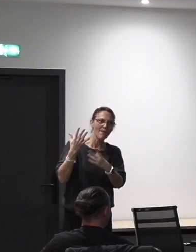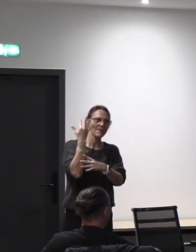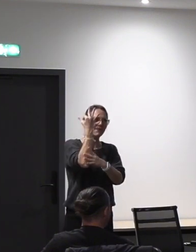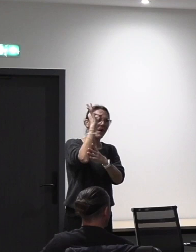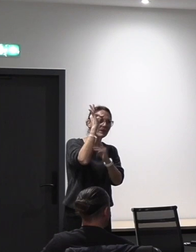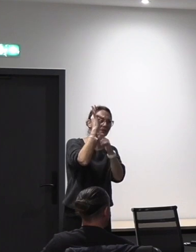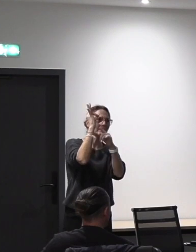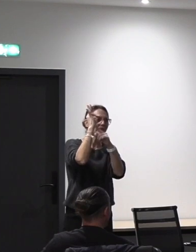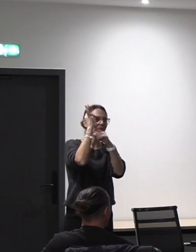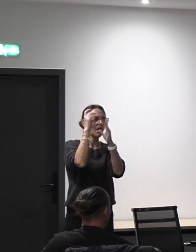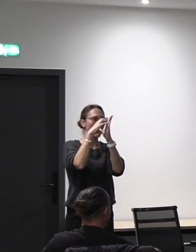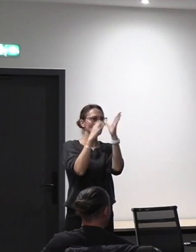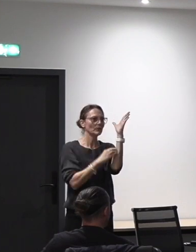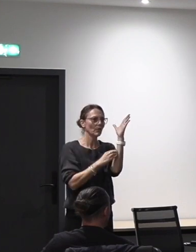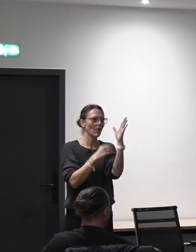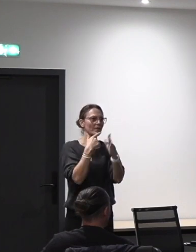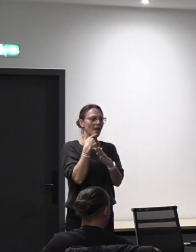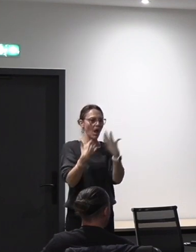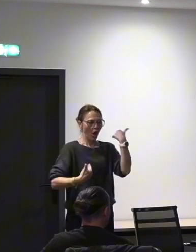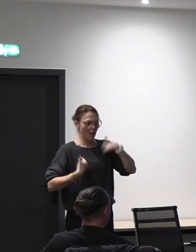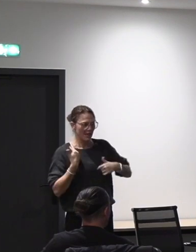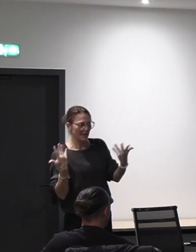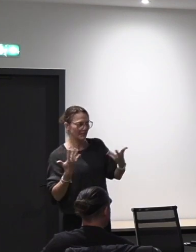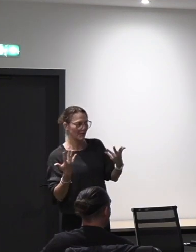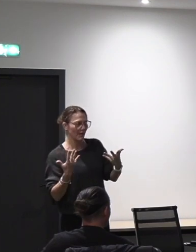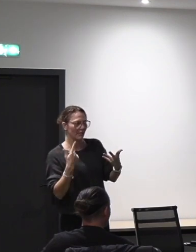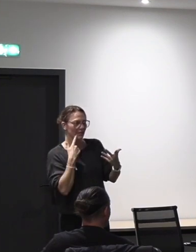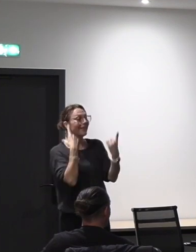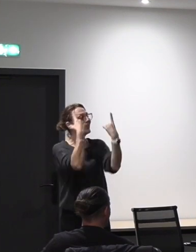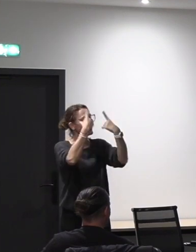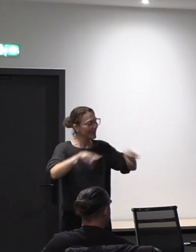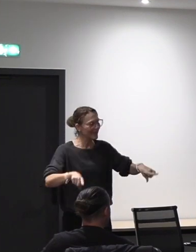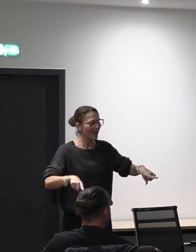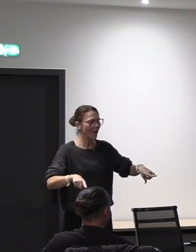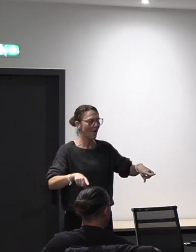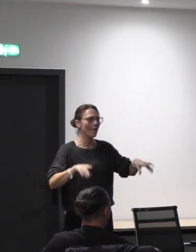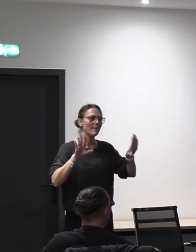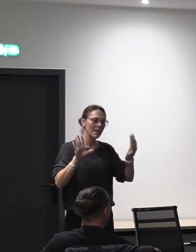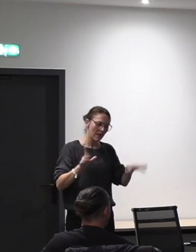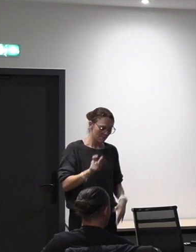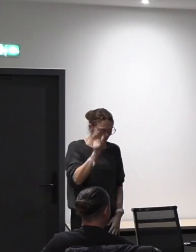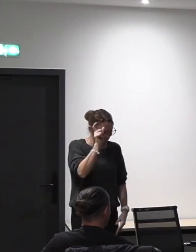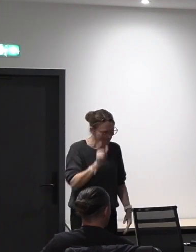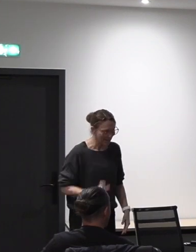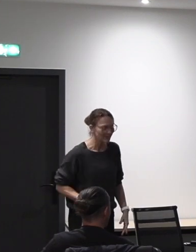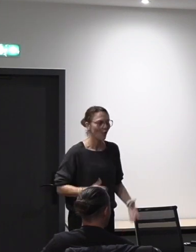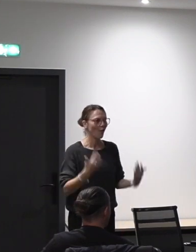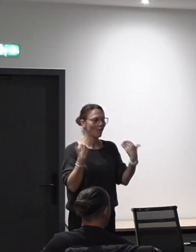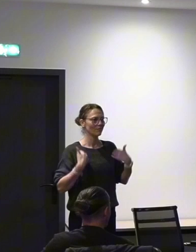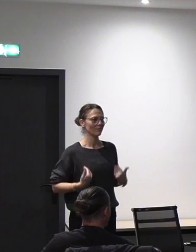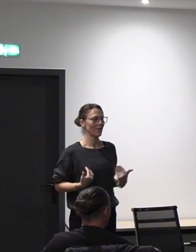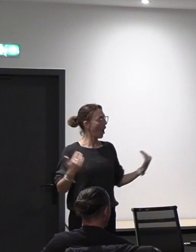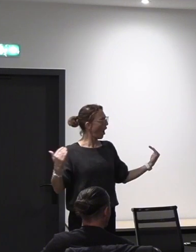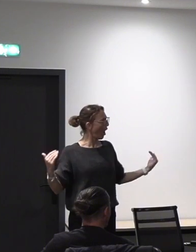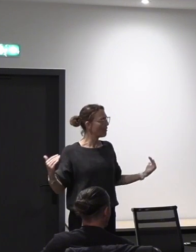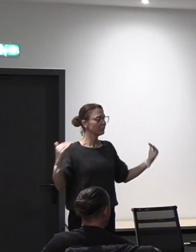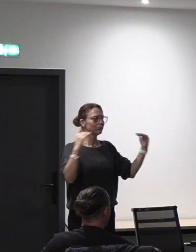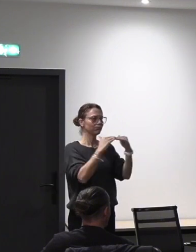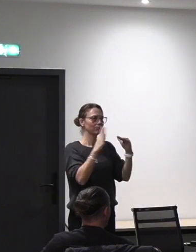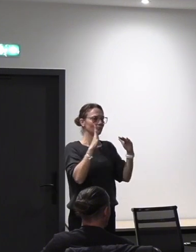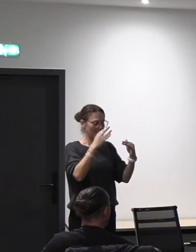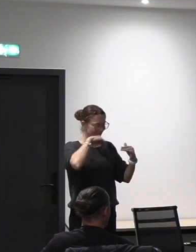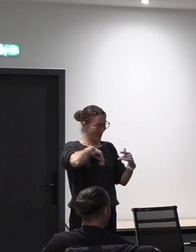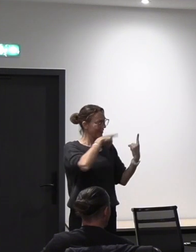France, la Constitution et tout. C'est quoi être handicapé? C'est pas ressembler aux autres, mais c'est être une personne absolument comme les autres, avec